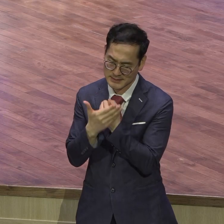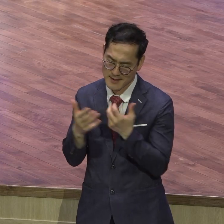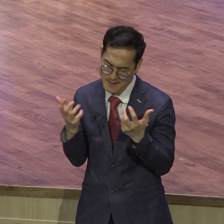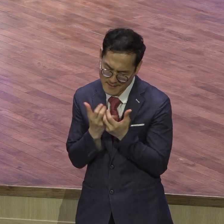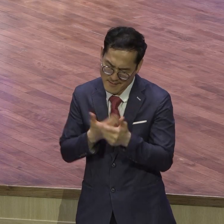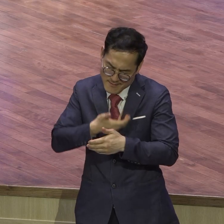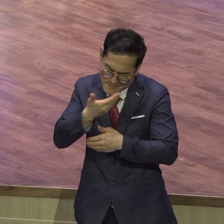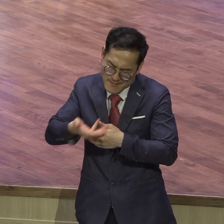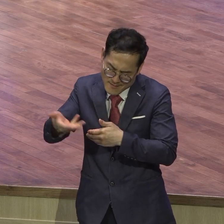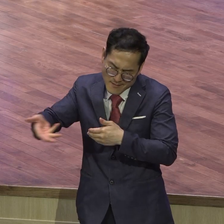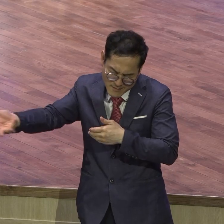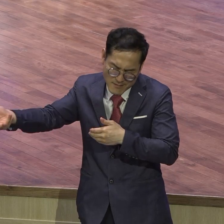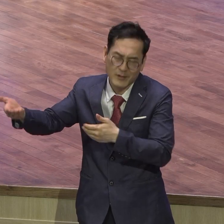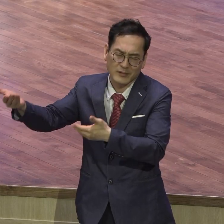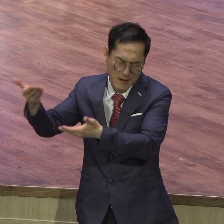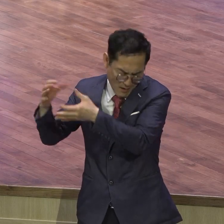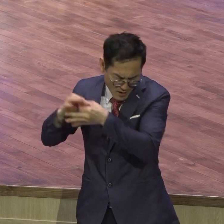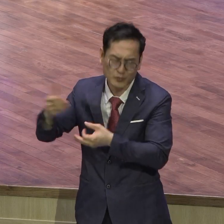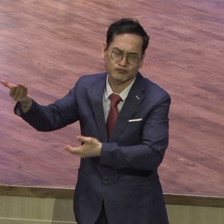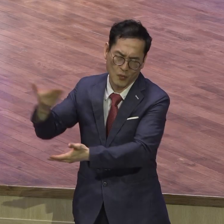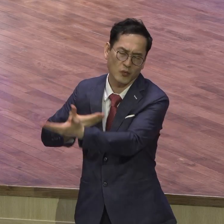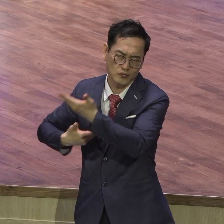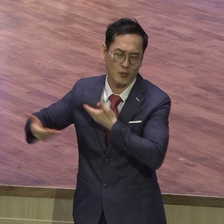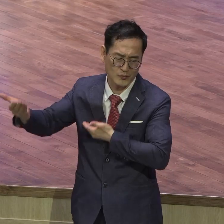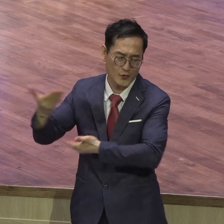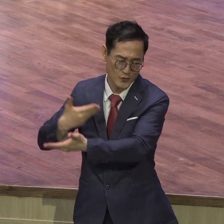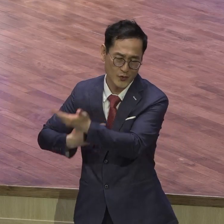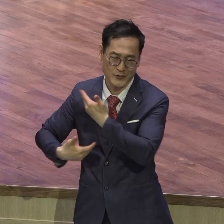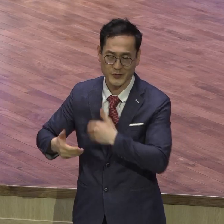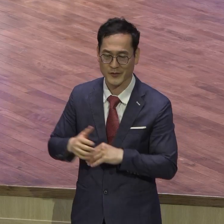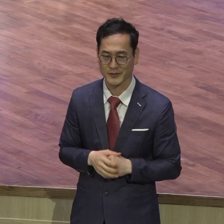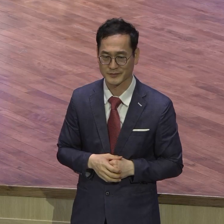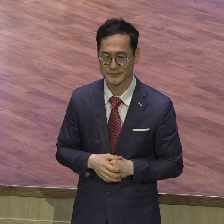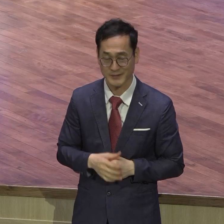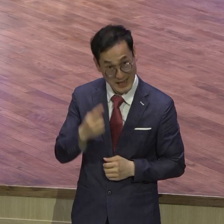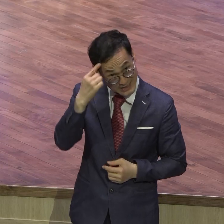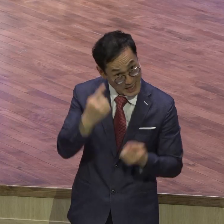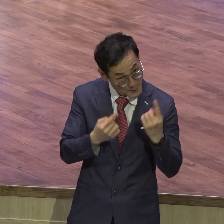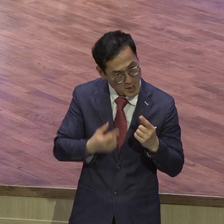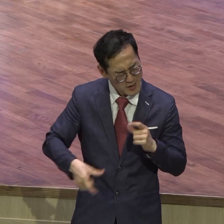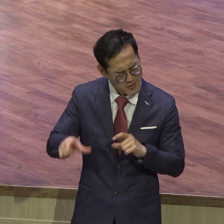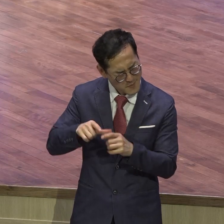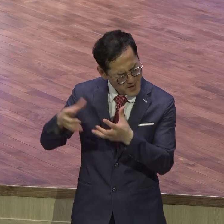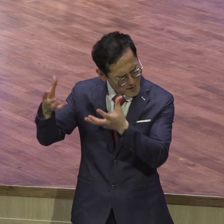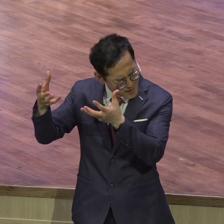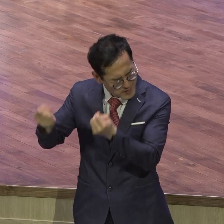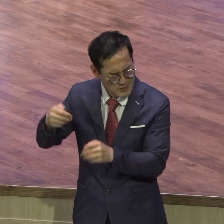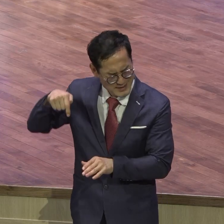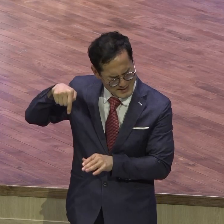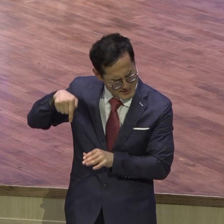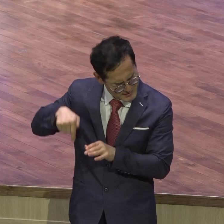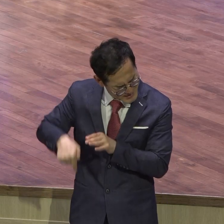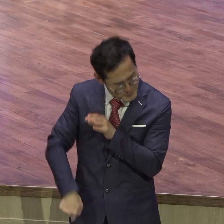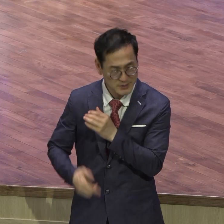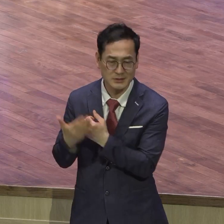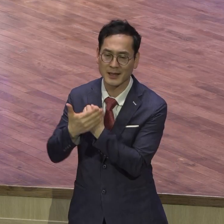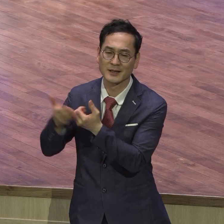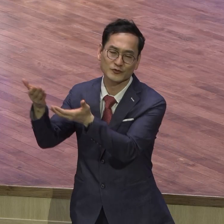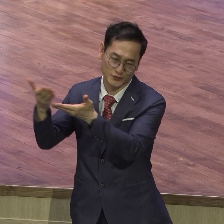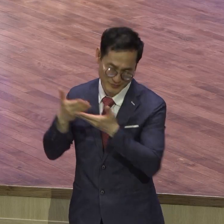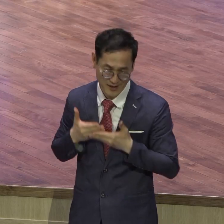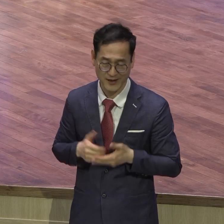우리가 무슨 구하는 그 이상으로 더 훨씬 더 주신다라고 사도 바울이 처음하고 하는 말을